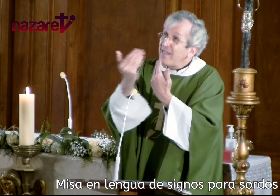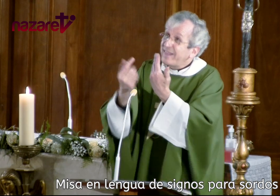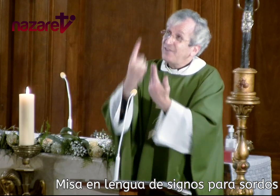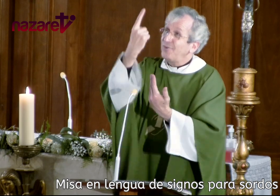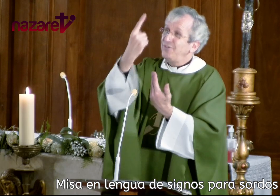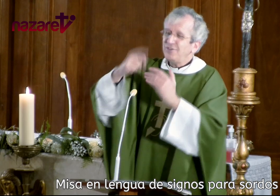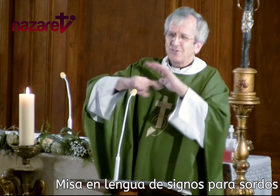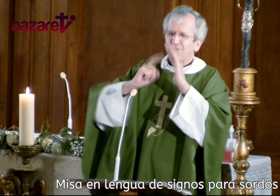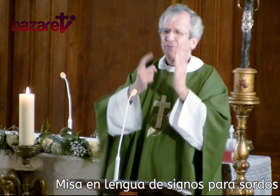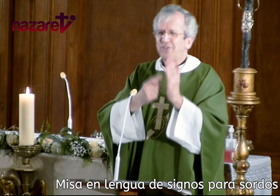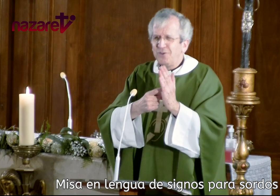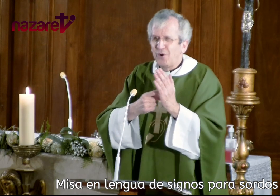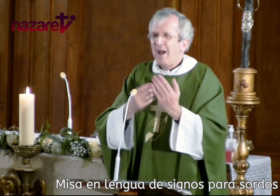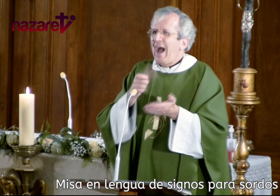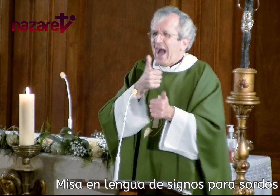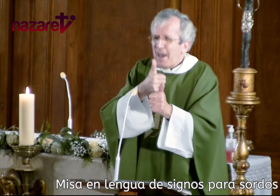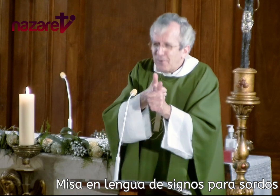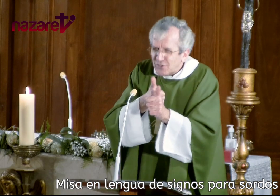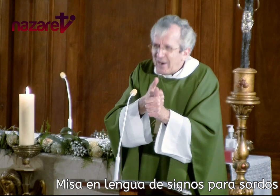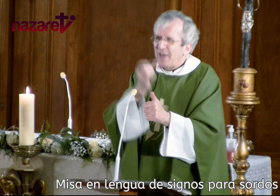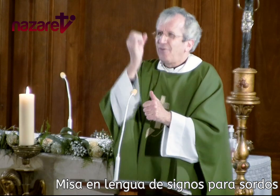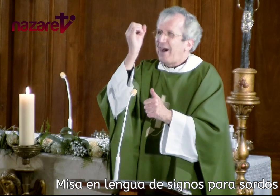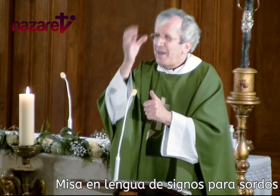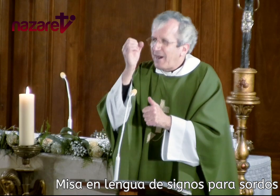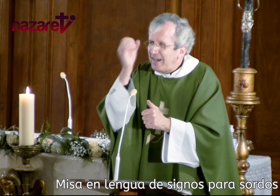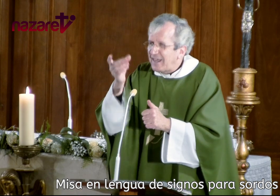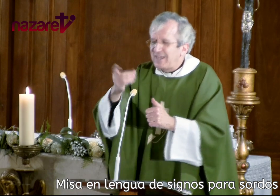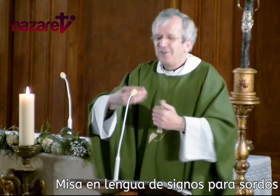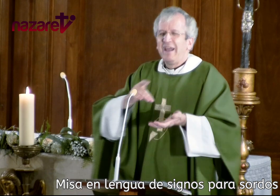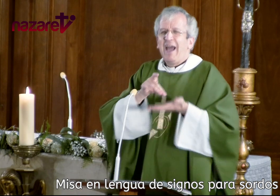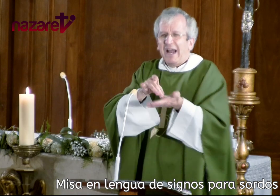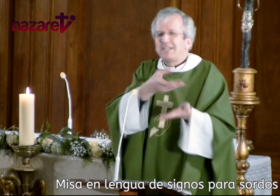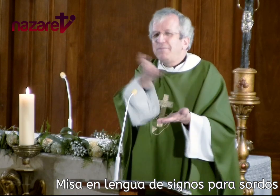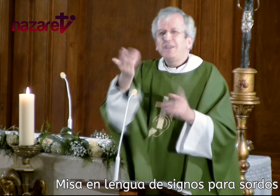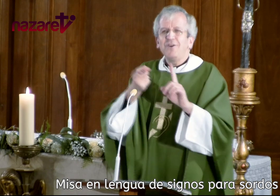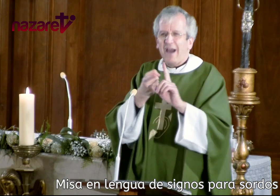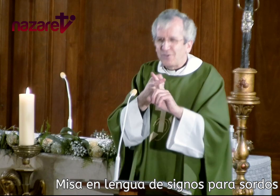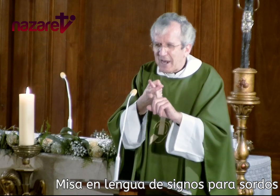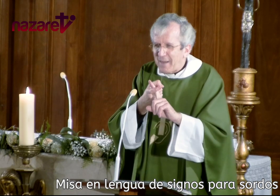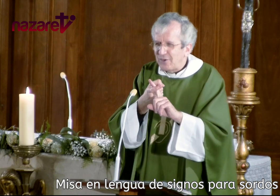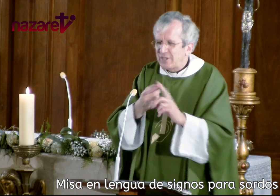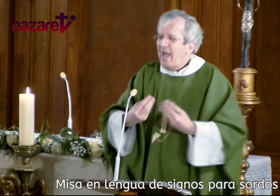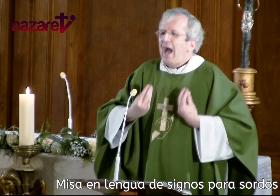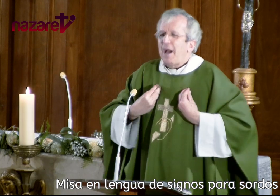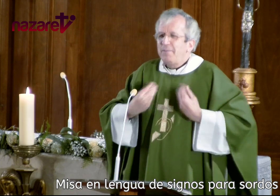trato con dios continuo al apostolado a la evangelización al servicio a los hermanos a vivir